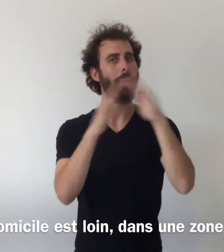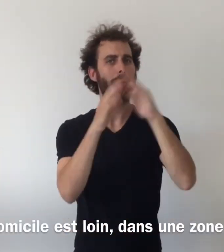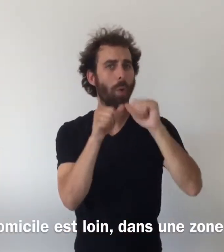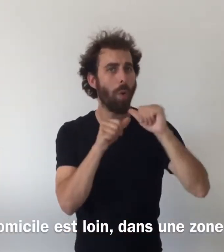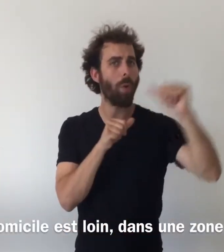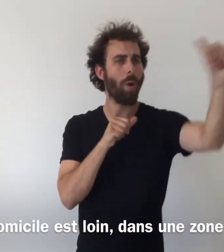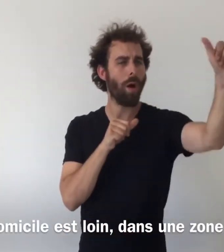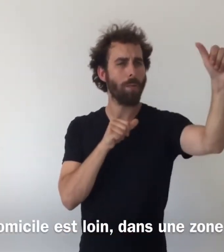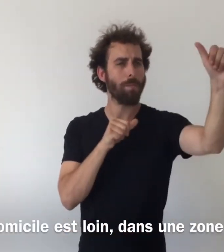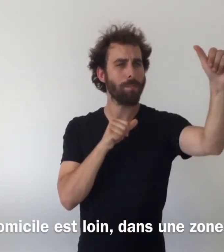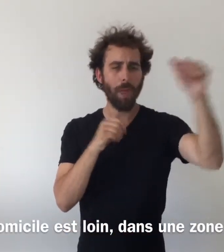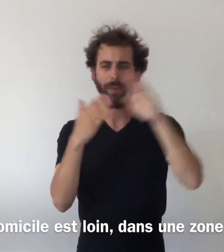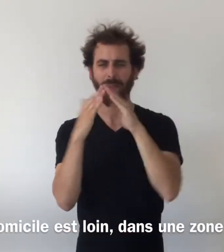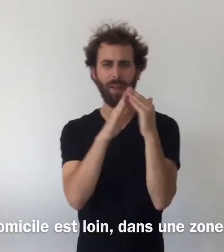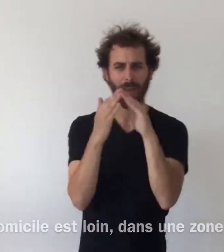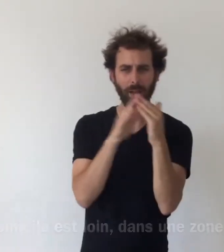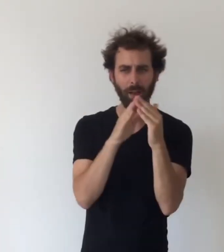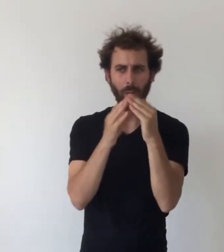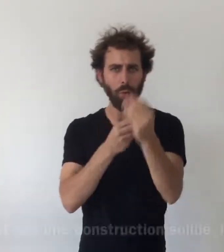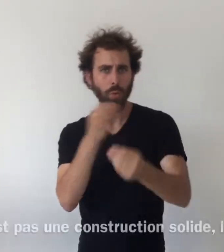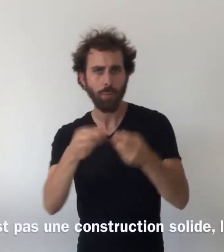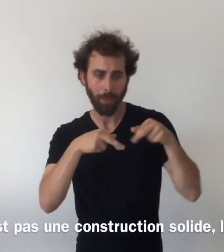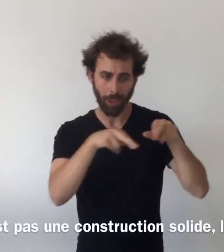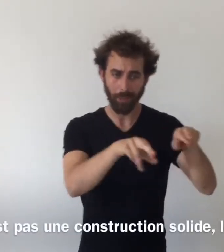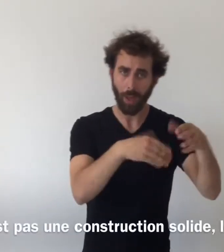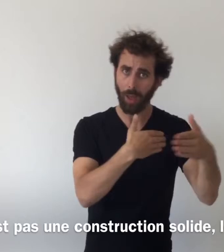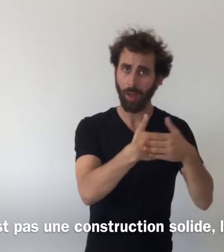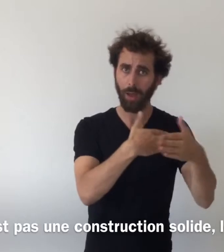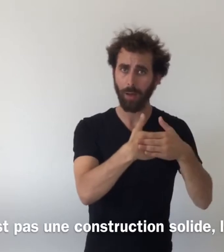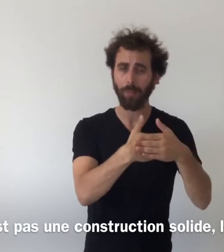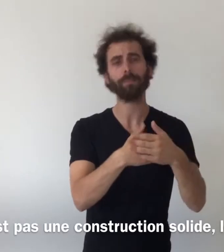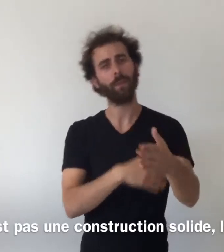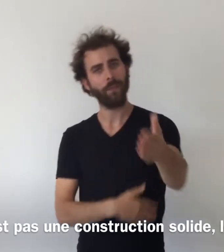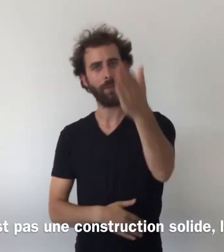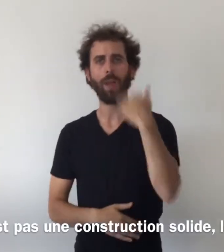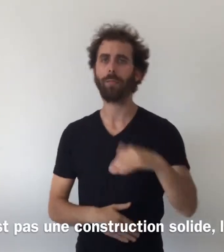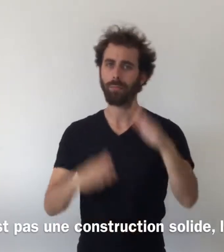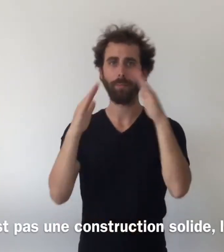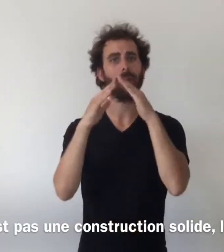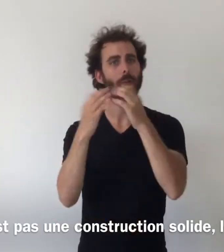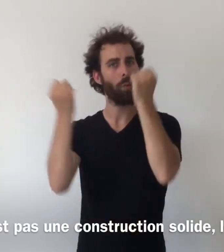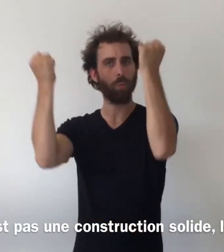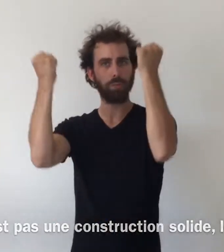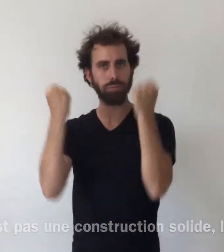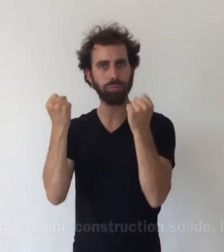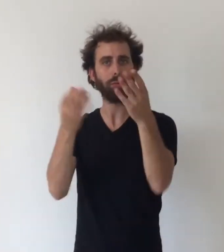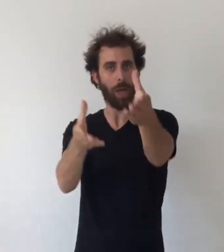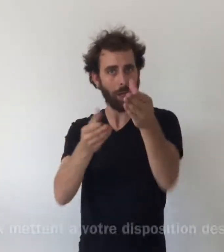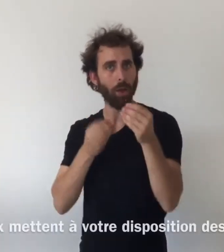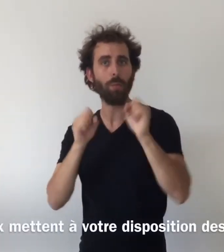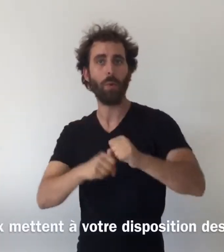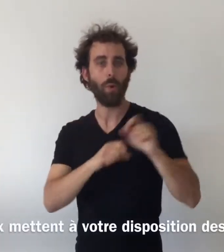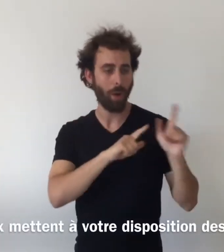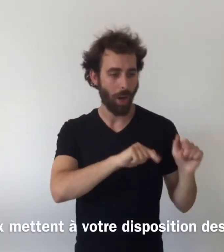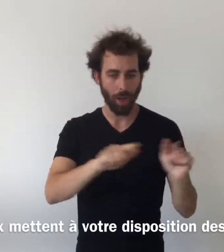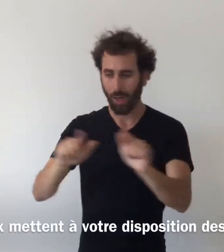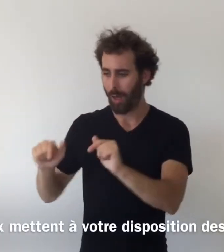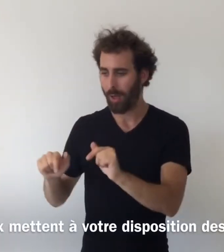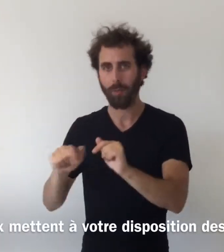Si votre domicile est loin, dans une zone inondable, ou s'il n'est pas une construction solide, les services municipaux mettent